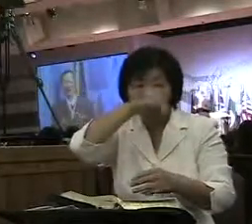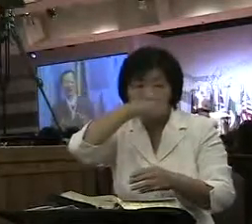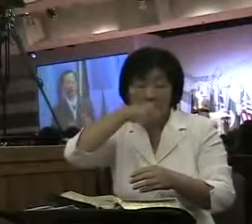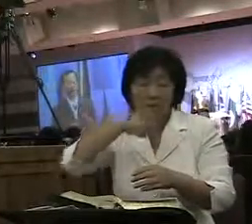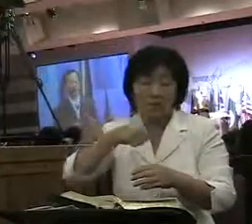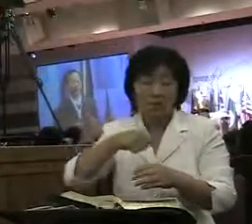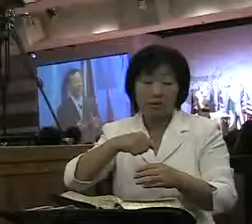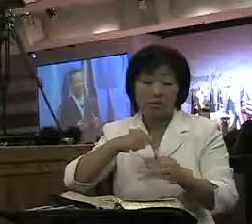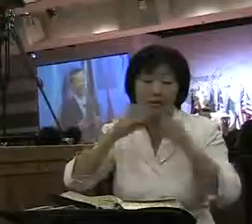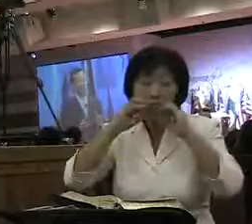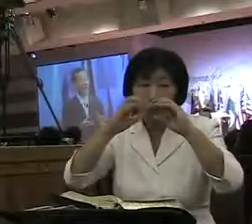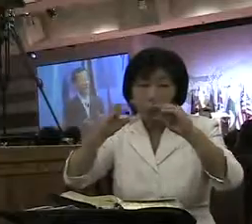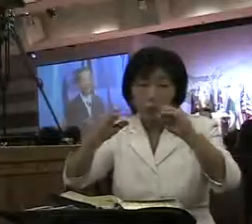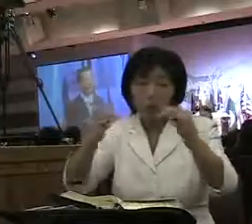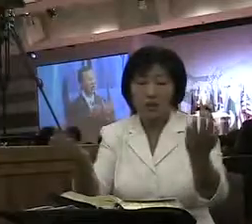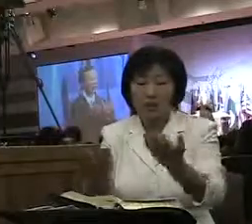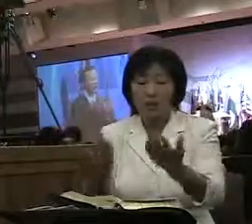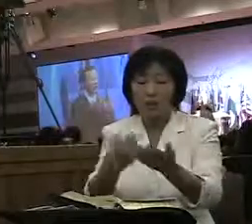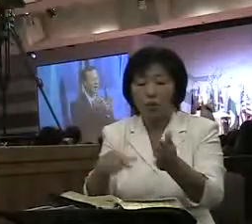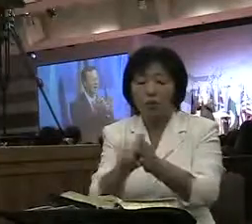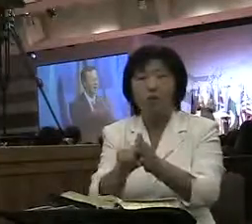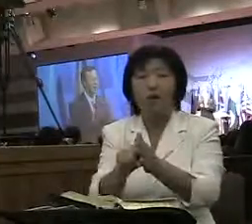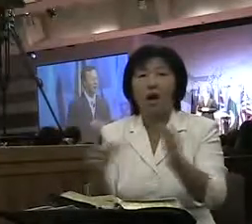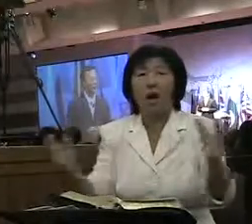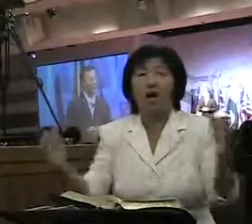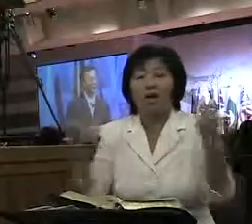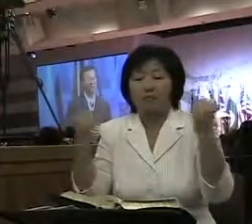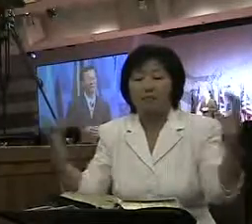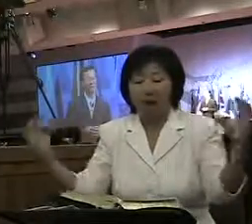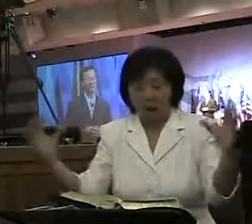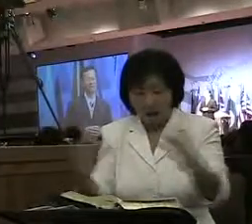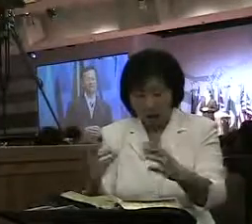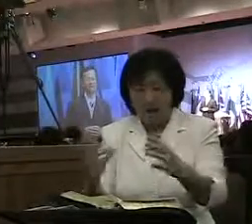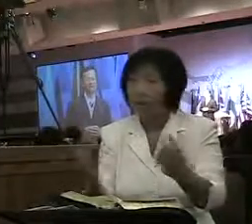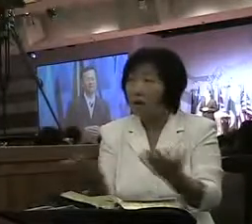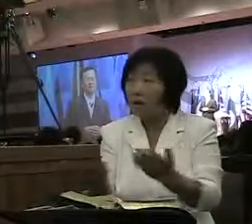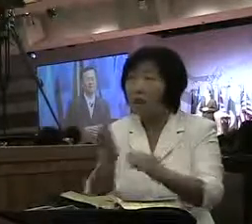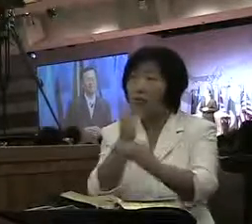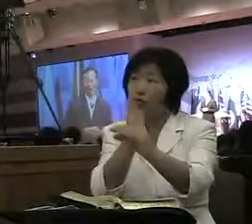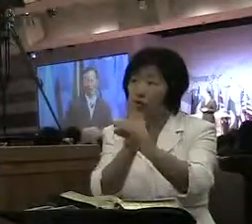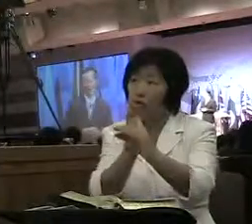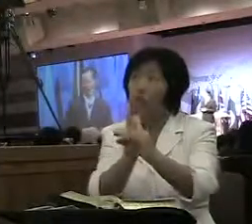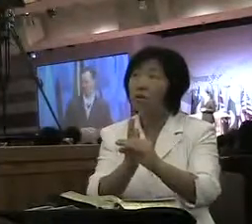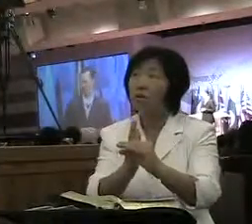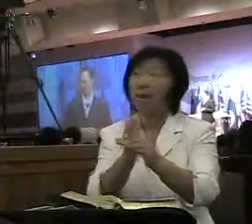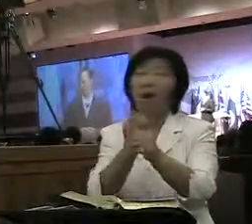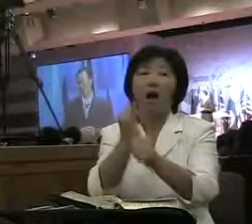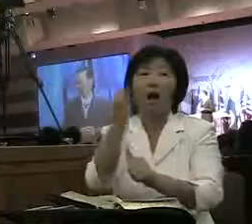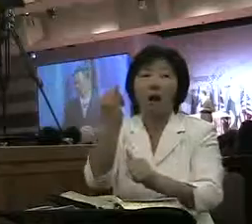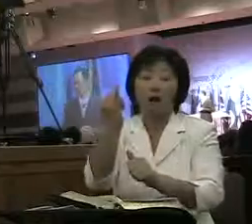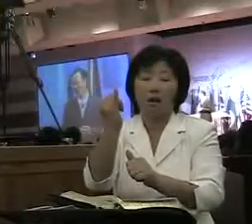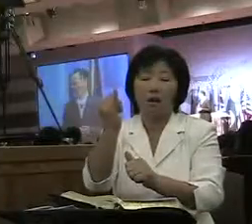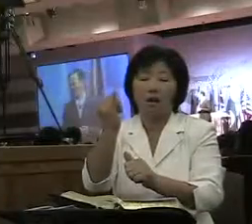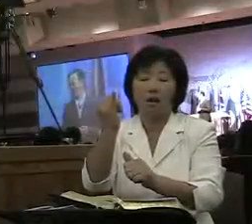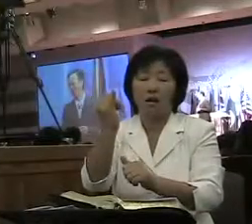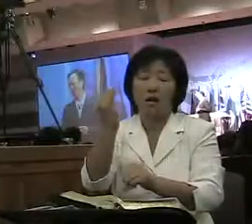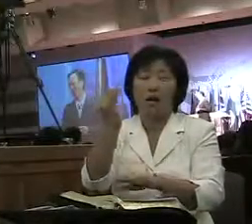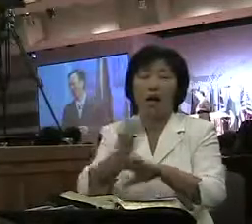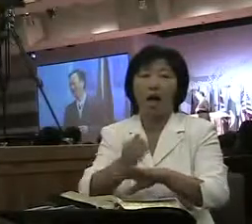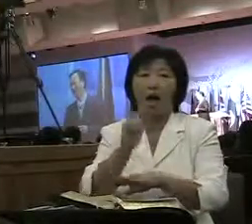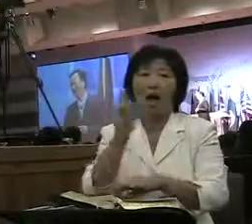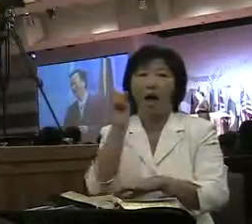힘을 합칩니다. 근데 사역을 하는 가운데 그 아내 역시 악성 말라리아에